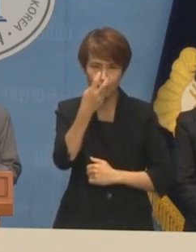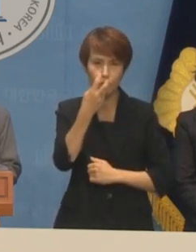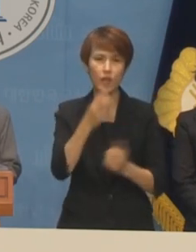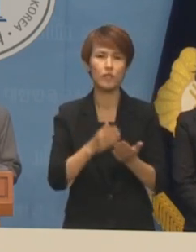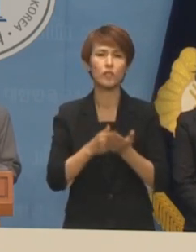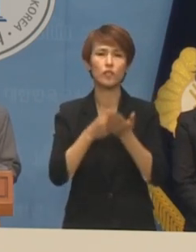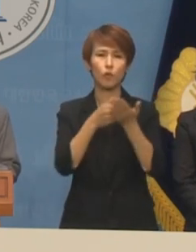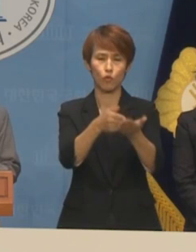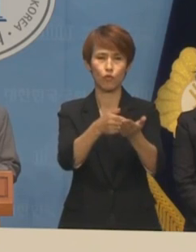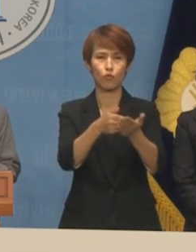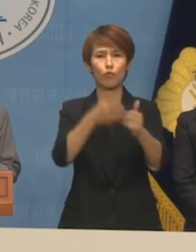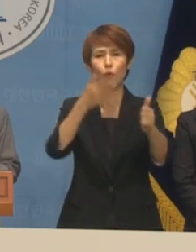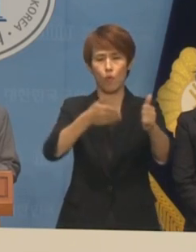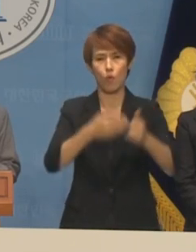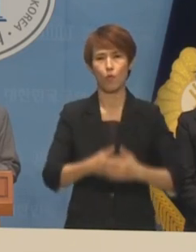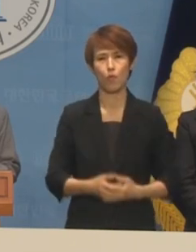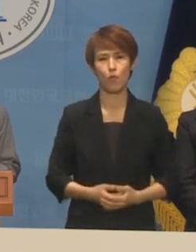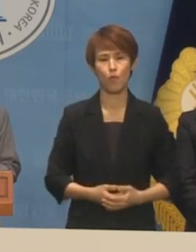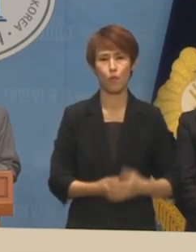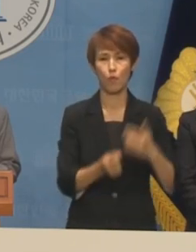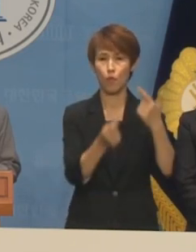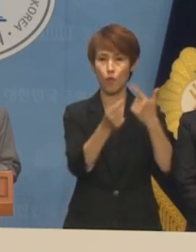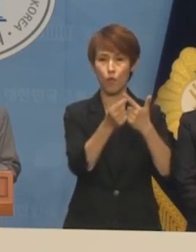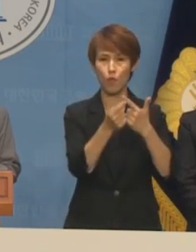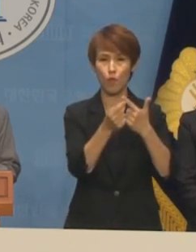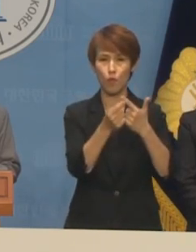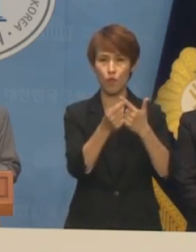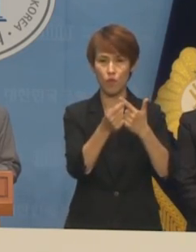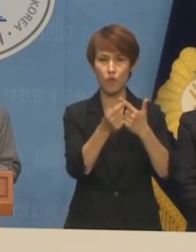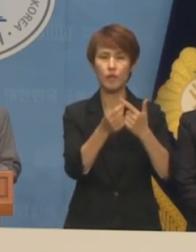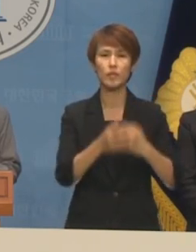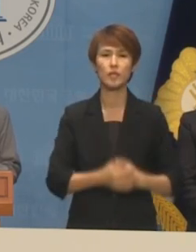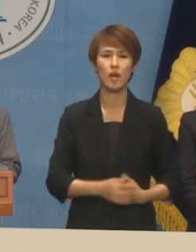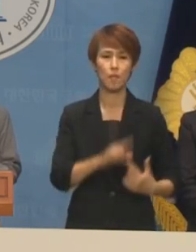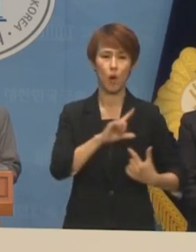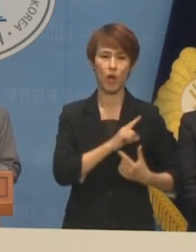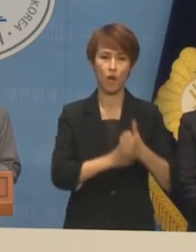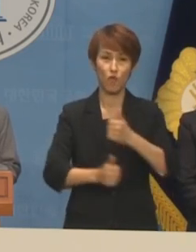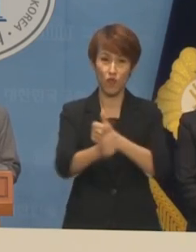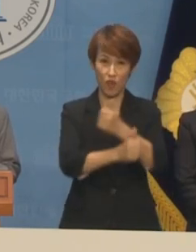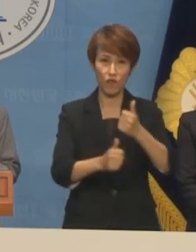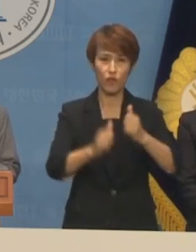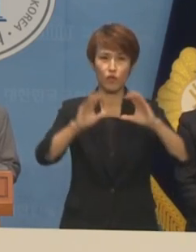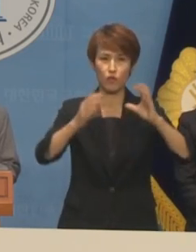청구 권고 등. 여섯째, 2기 명예회복위원회 위원